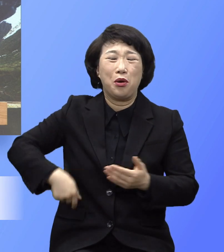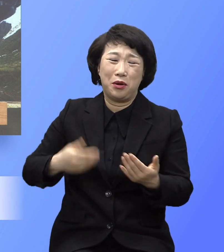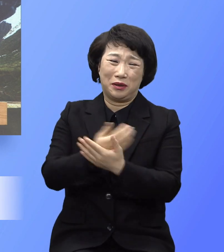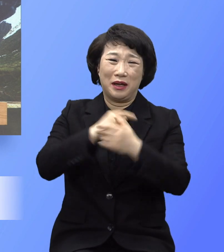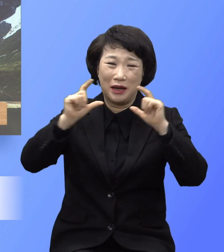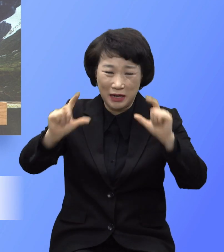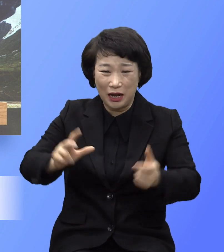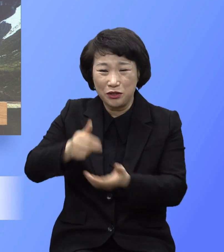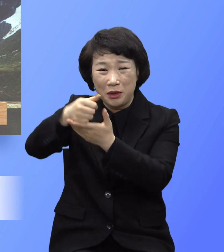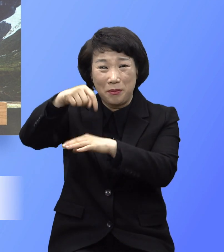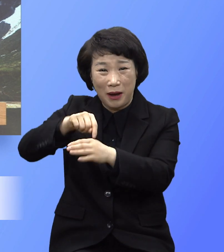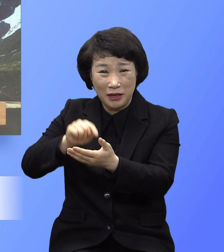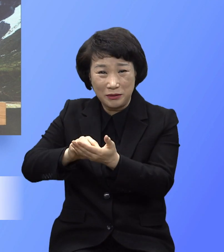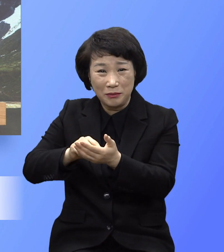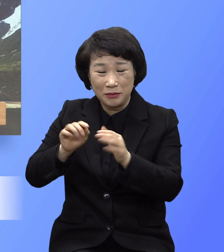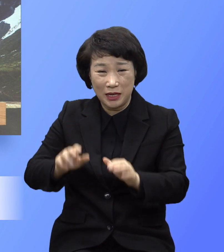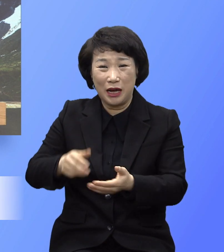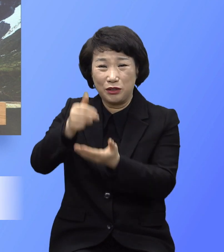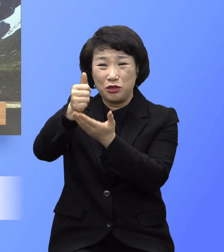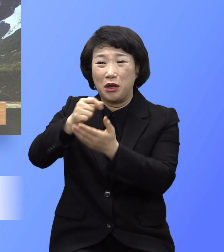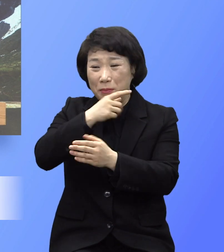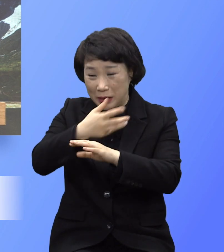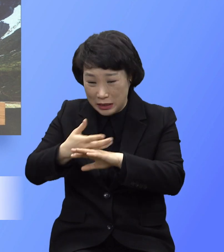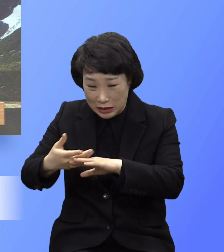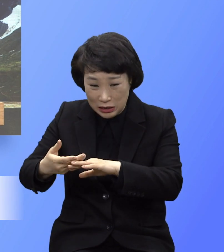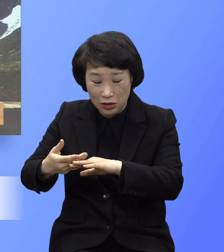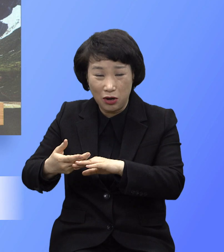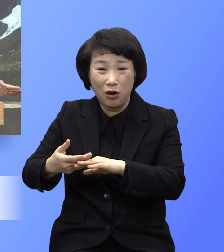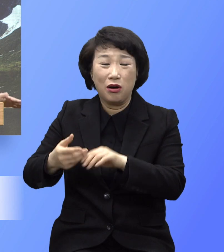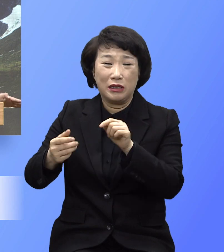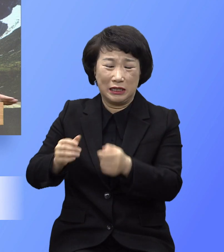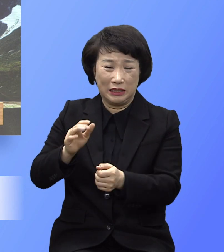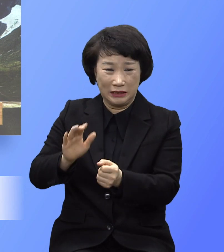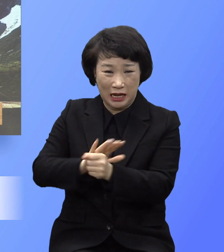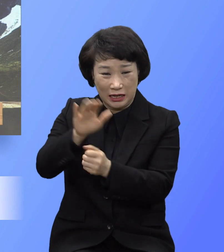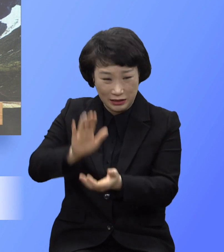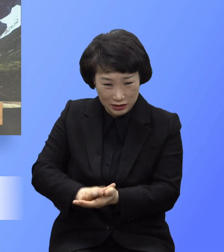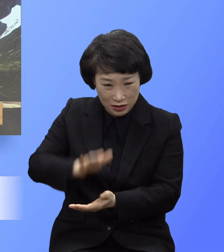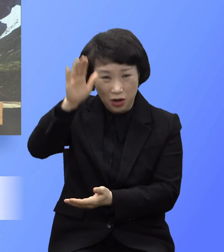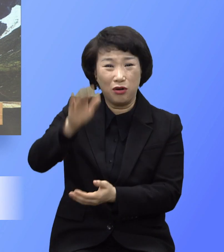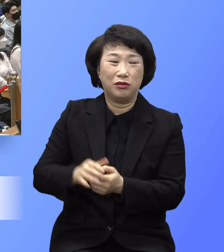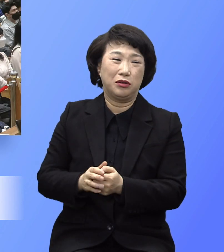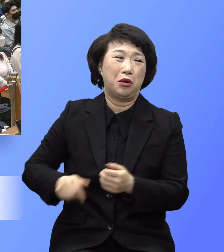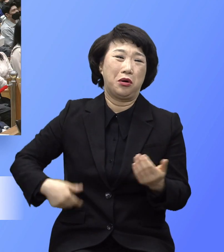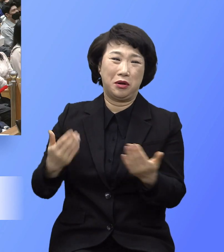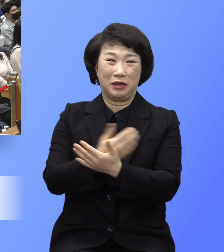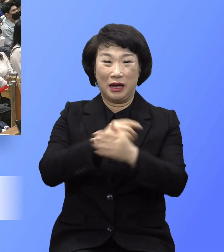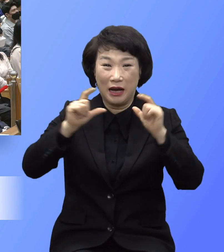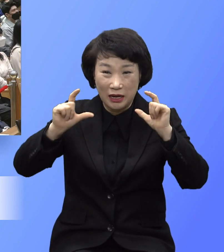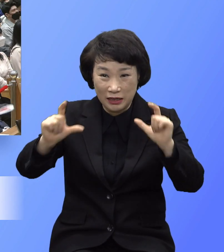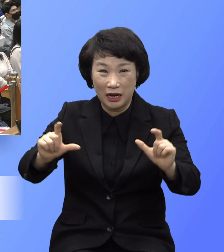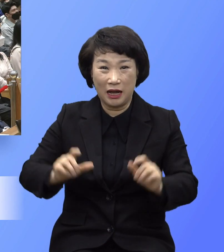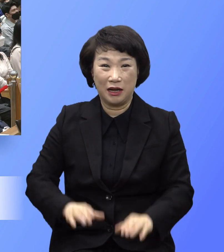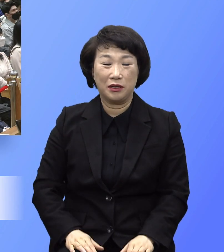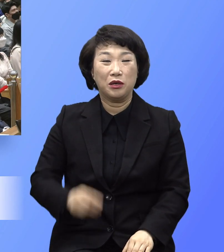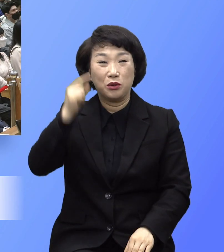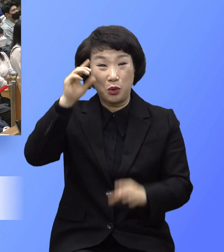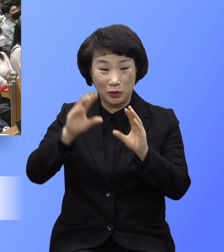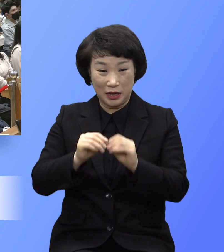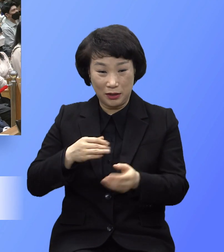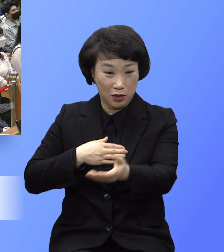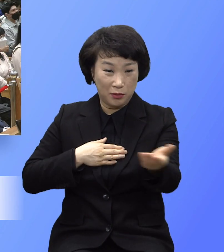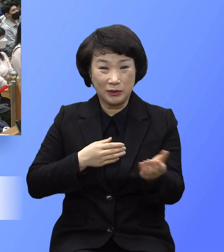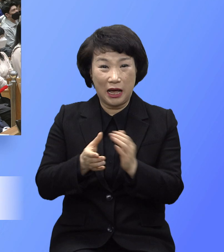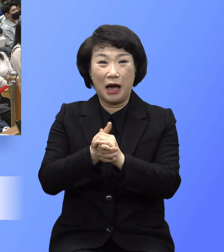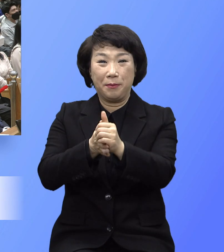주님의 심정이요, 주님의 흘린 피의 뜨거운 사랑이라 그 말입니다. 동의하시면